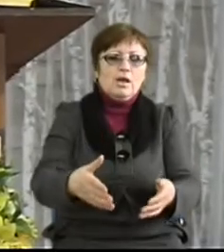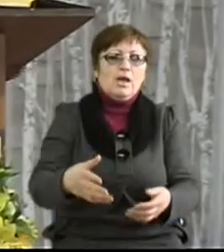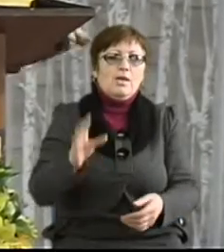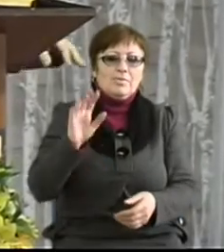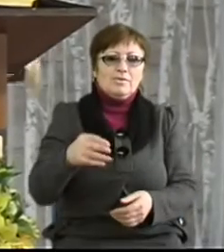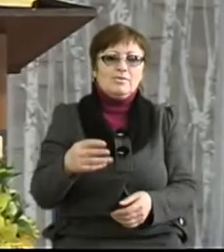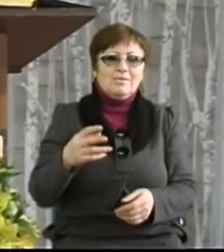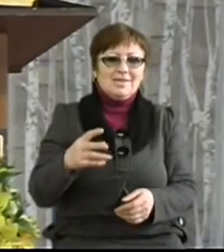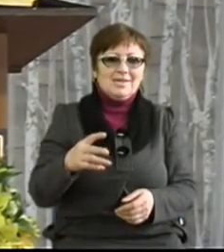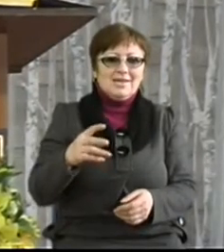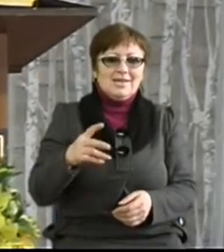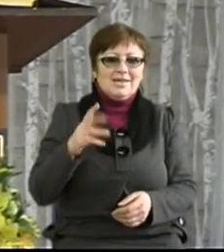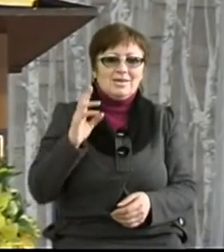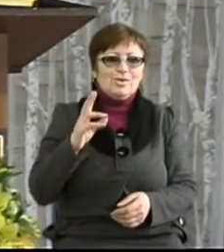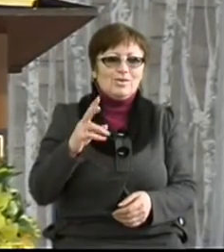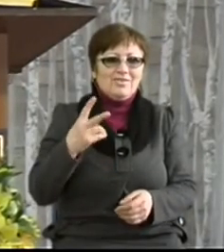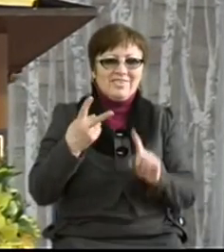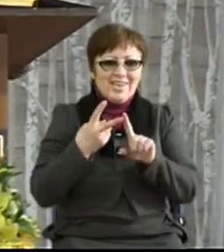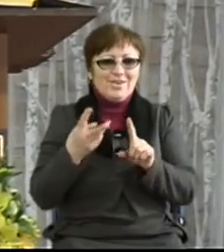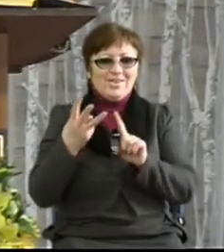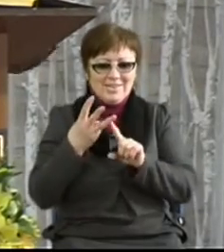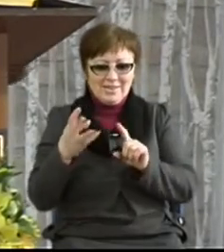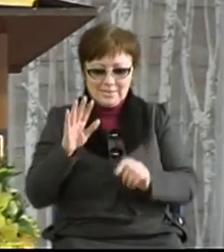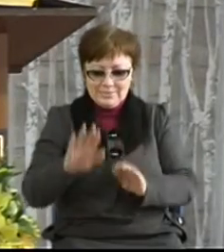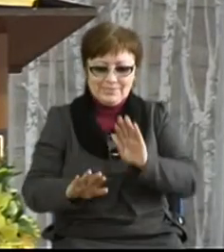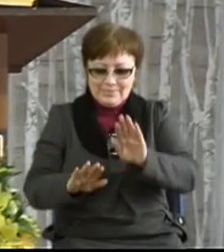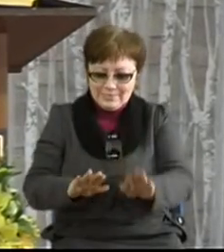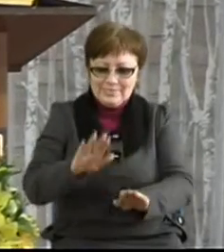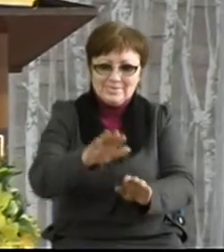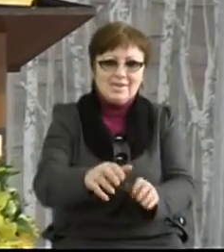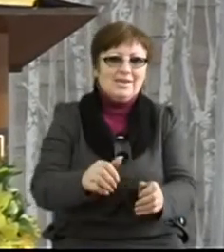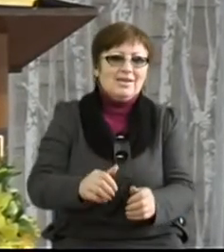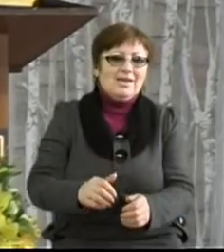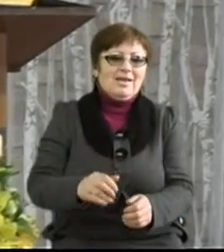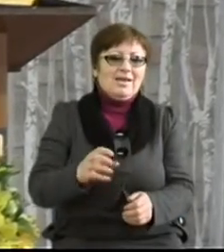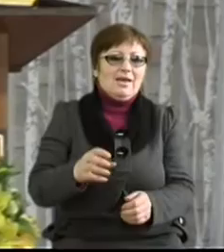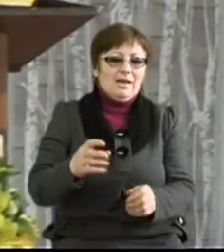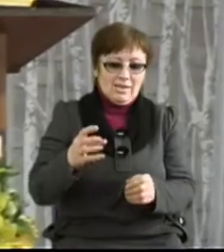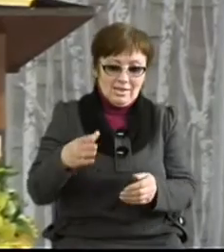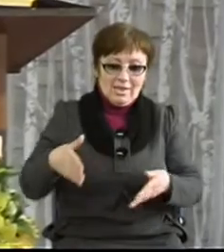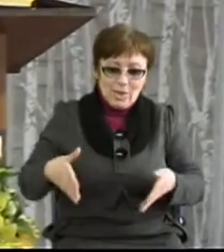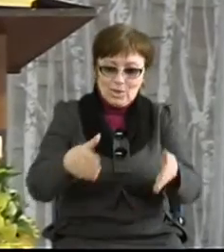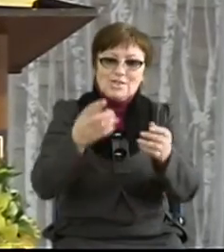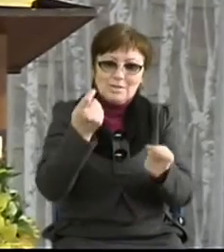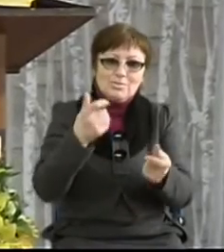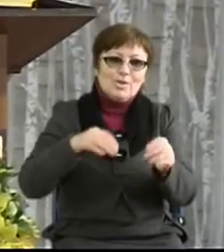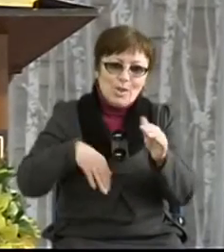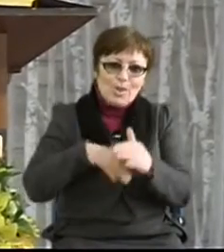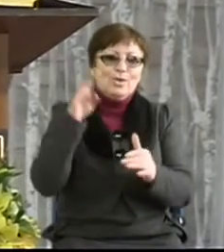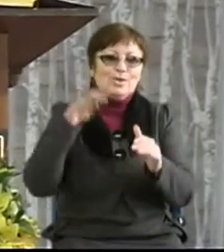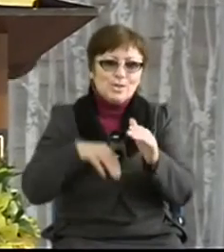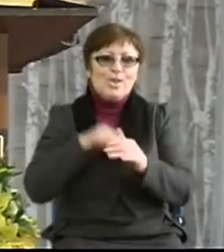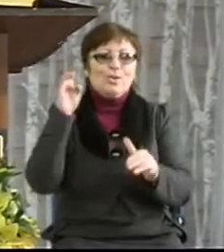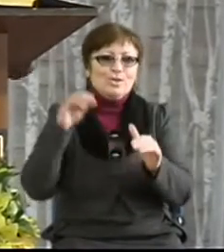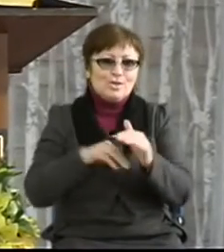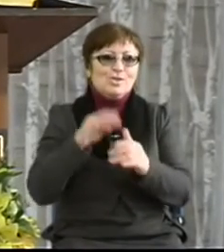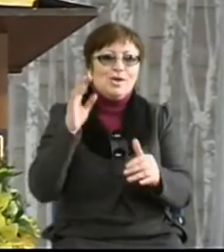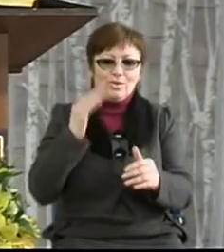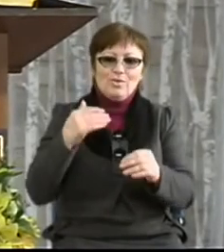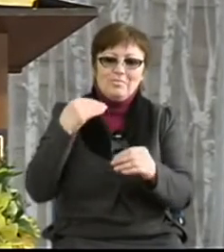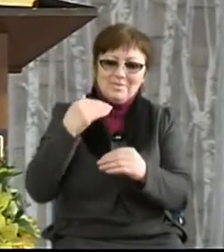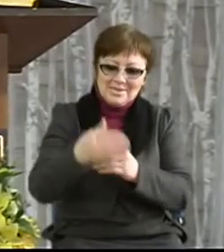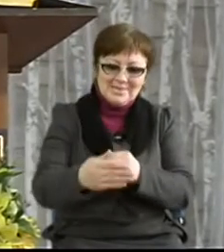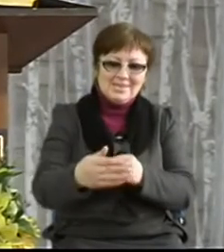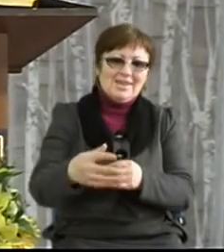идут шаг в шаг, и дорожка так немножко становится более такая утоптанная, и потом в конце, кто позже идет, тому вообще легко